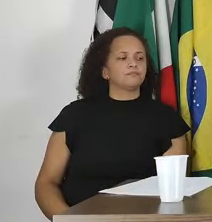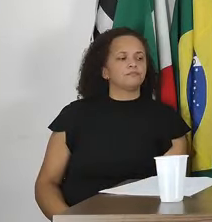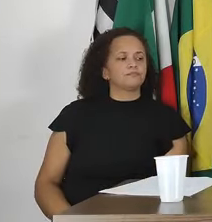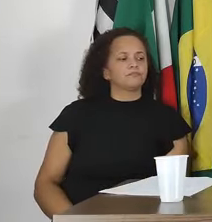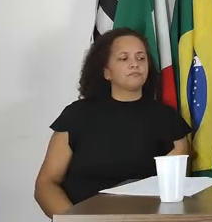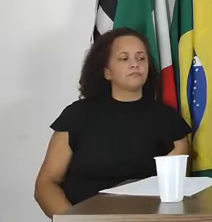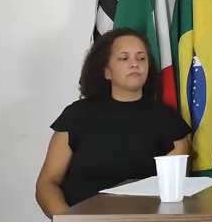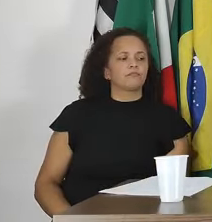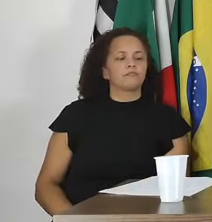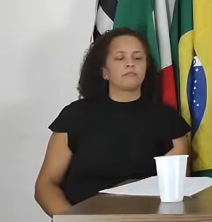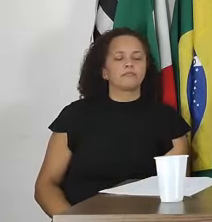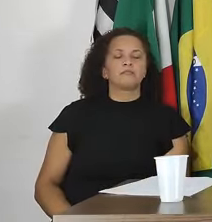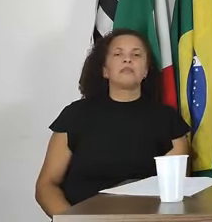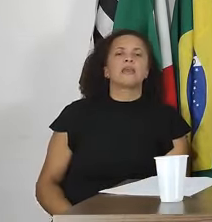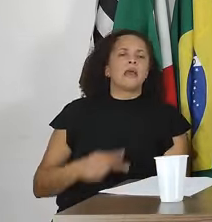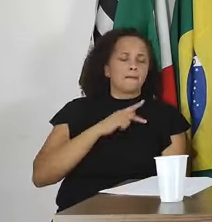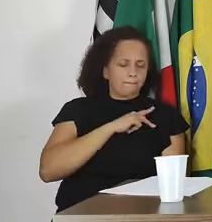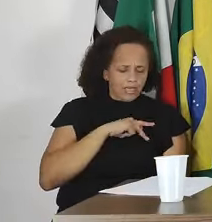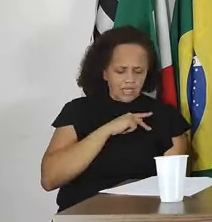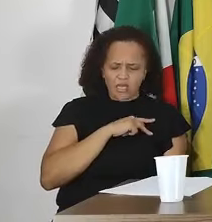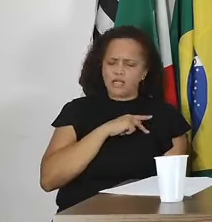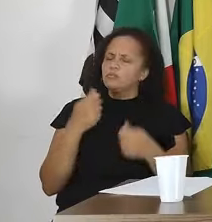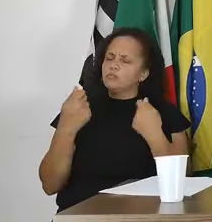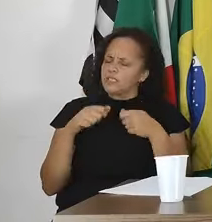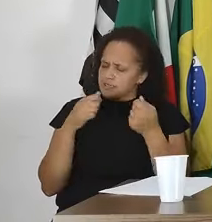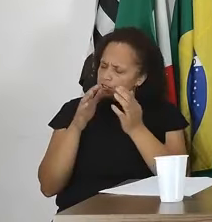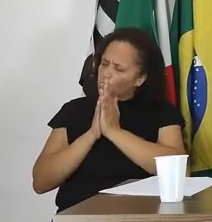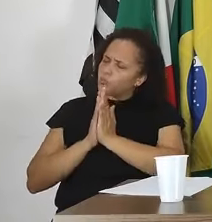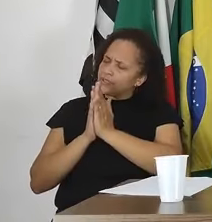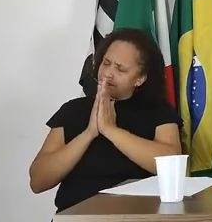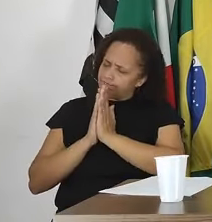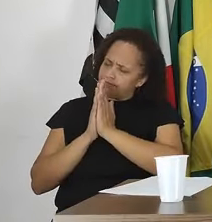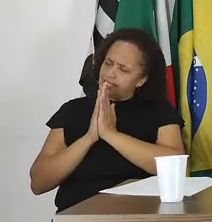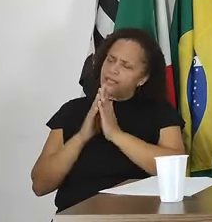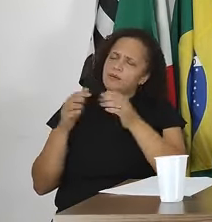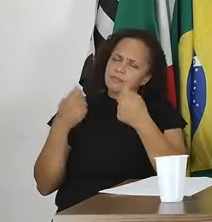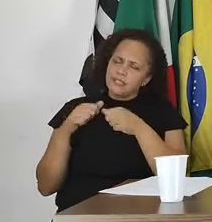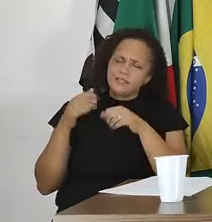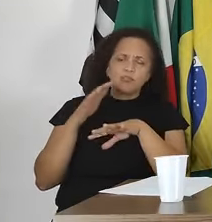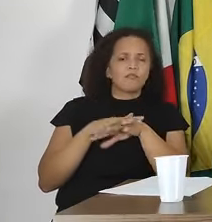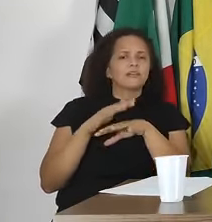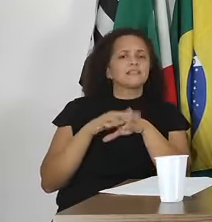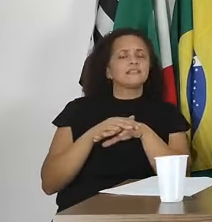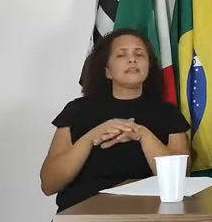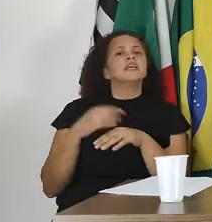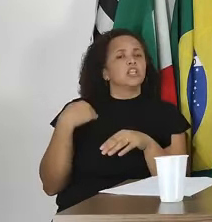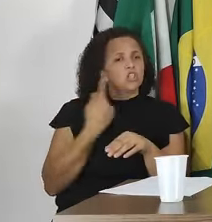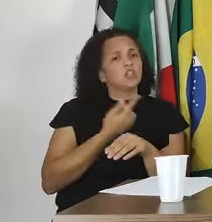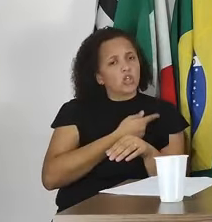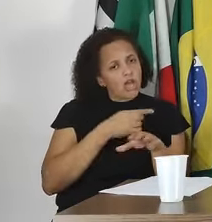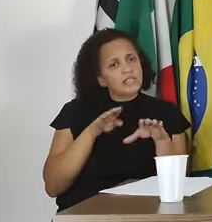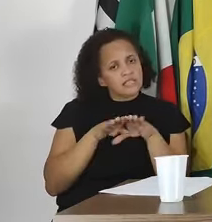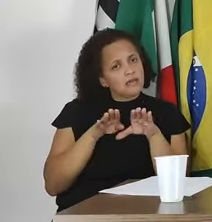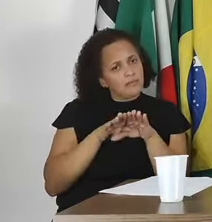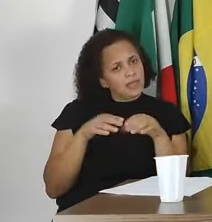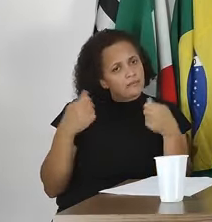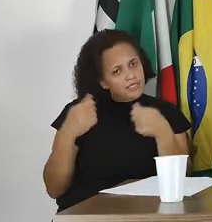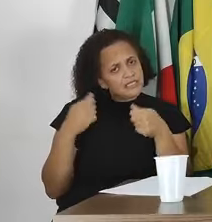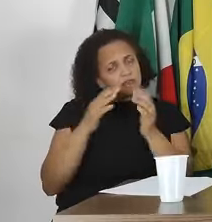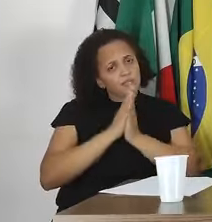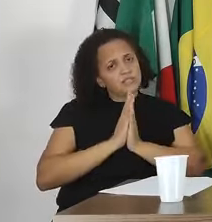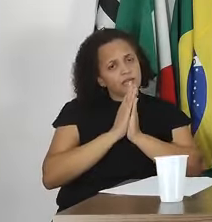Ele teve que fazer a parte dele de buscar, orar, né? A gente também tem que fazer nossa parte. Olha aí as células,